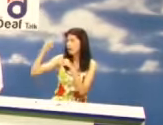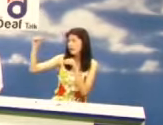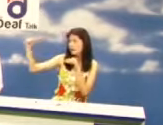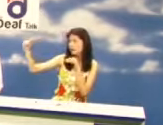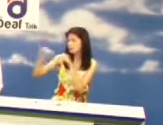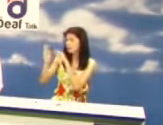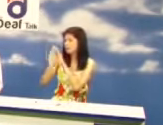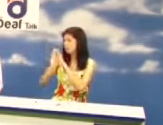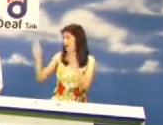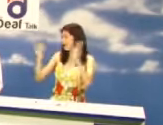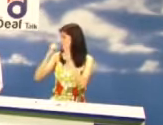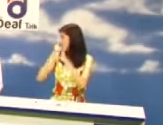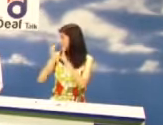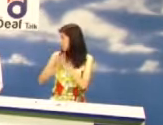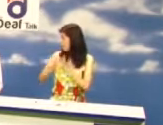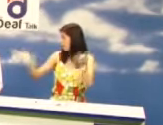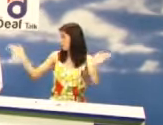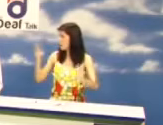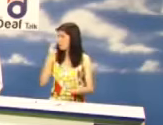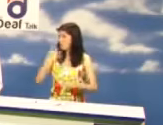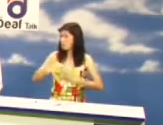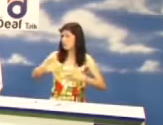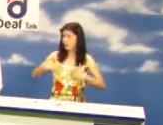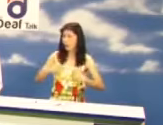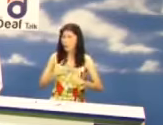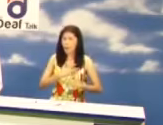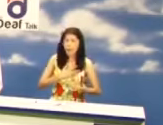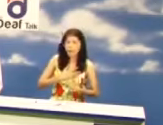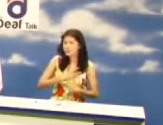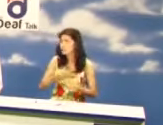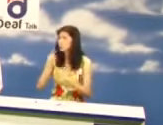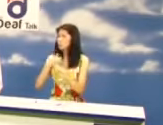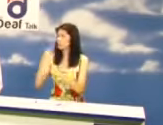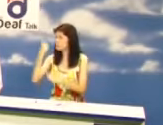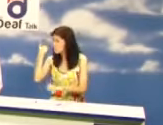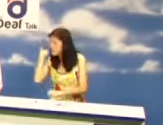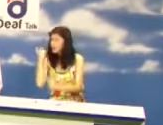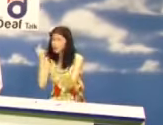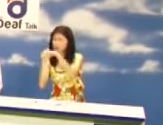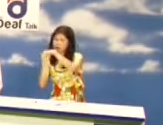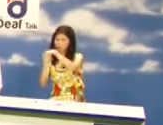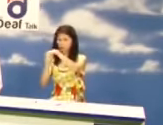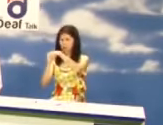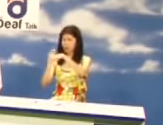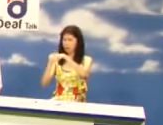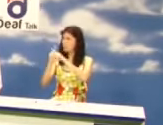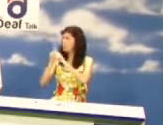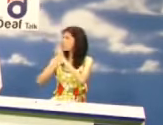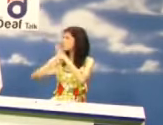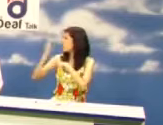พียงพอหรือยังคะ ก็คิดว่าพื้นที่สำหรับคนหูหนวกเองเนี่ยก็ยังไม่เพียงพอเท่าที่เขาต้องการนะคะเพราะว่าคือแน่นอนว่าเราเป็น